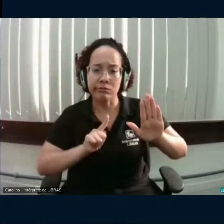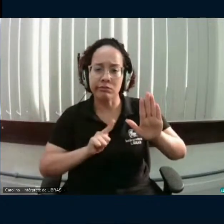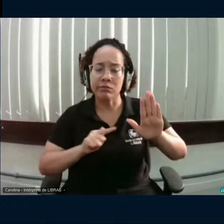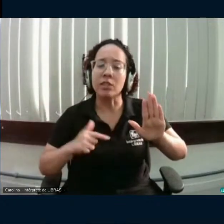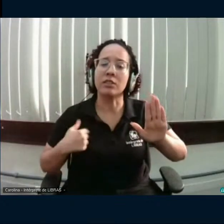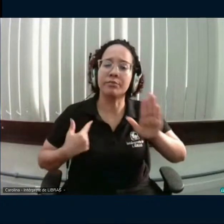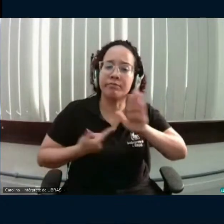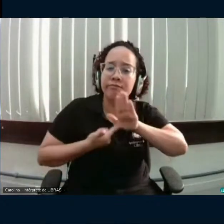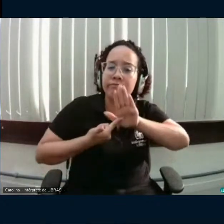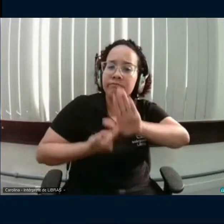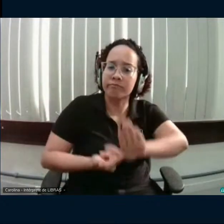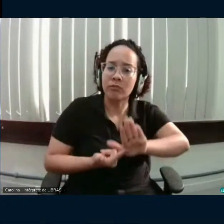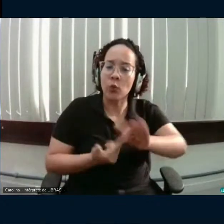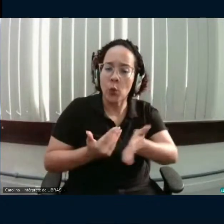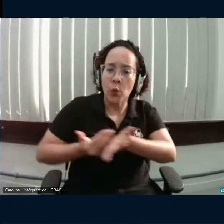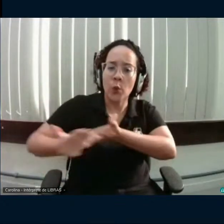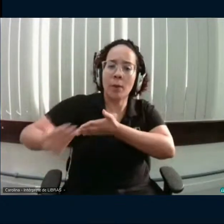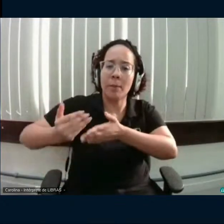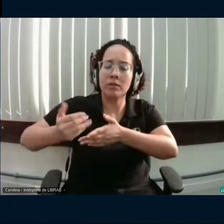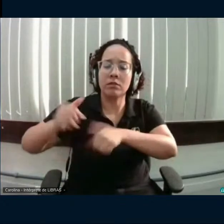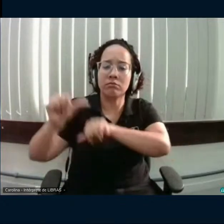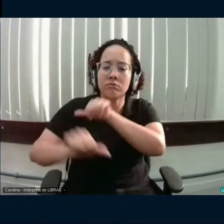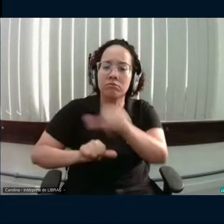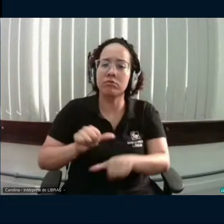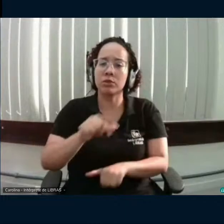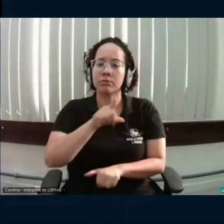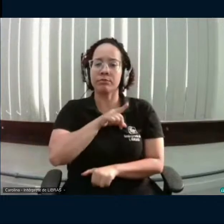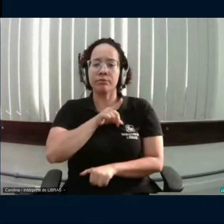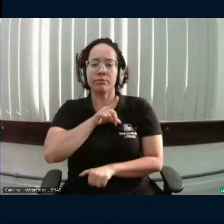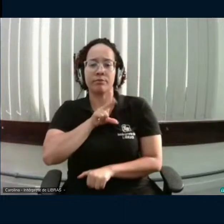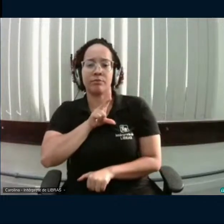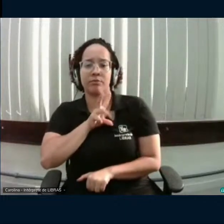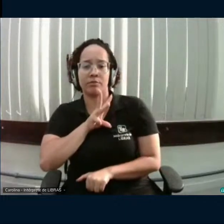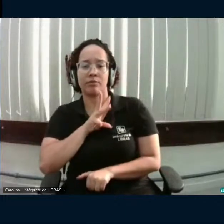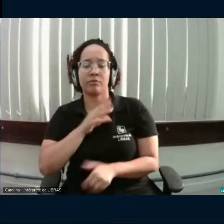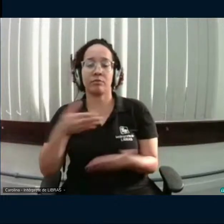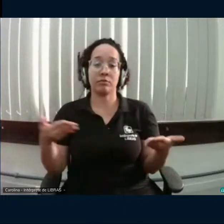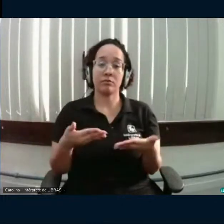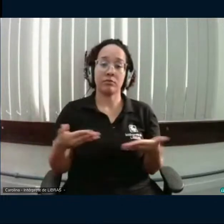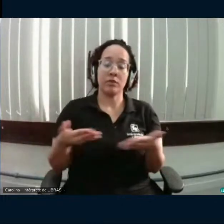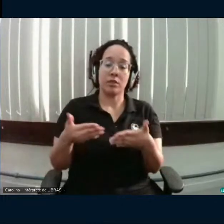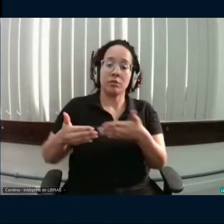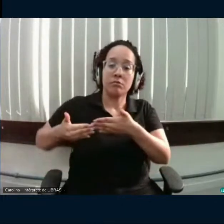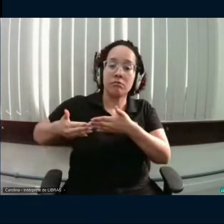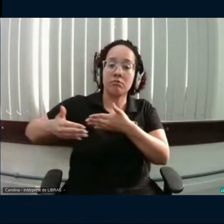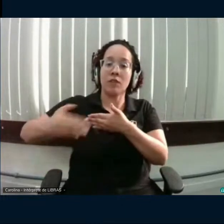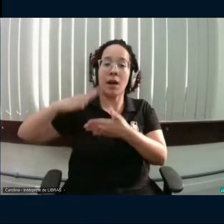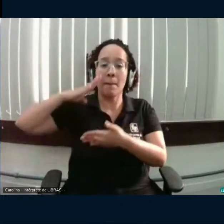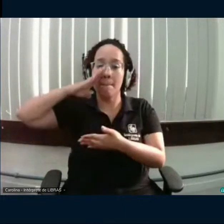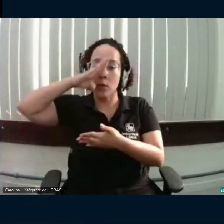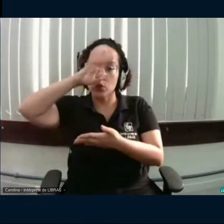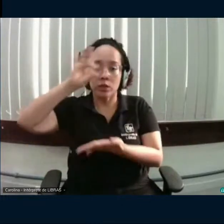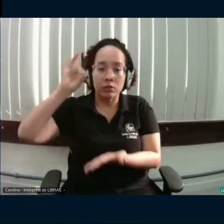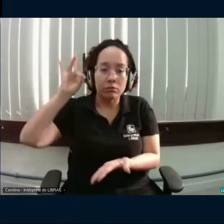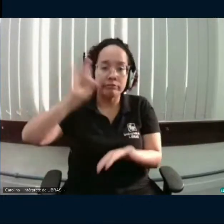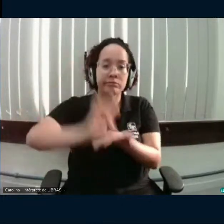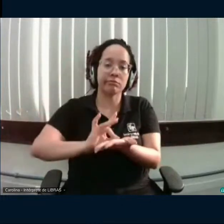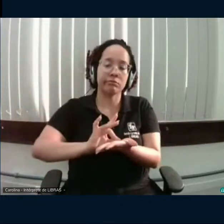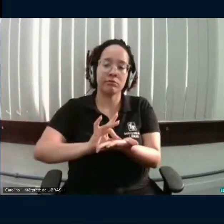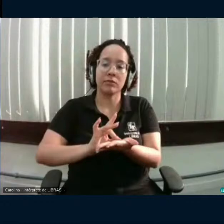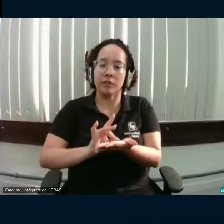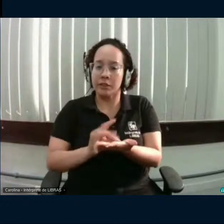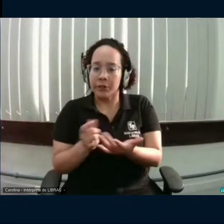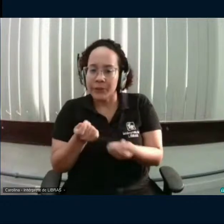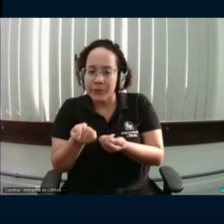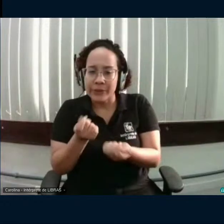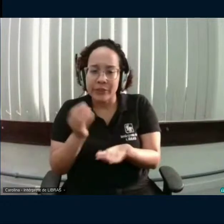reforma iniciada com o governo Temer e implementada ao longo do governo Bolsonaro, sem muita coordenação do governo Bolsonaro, mas